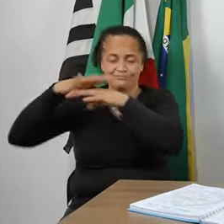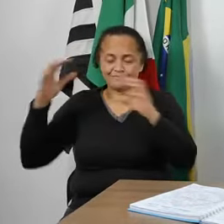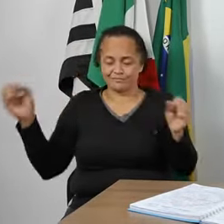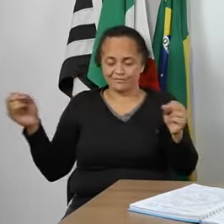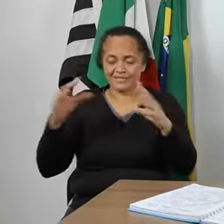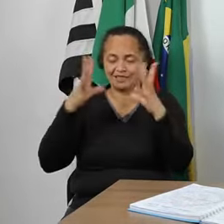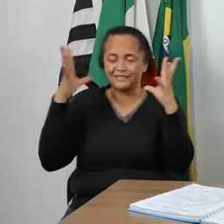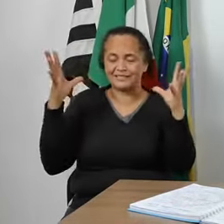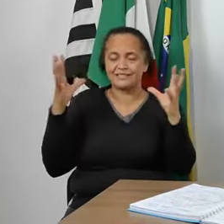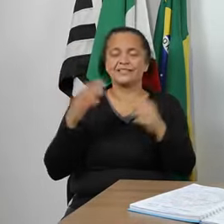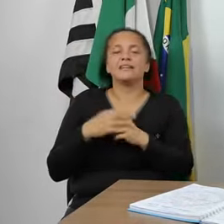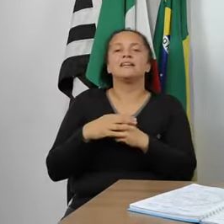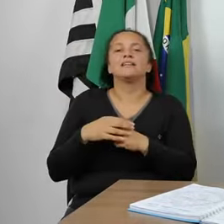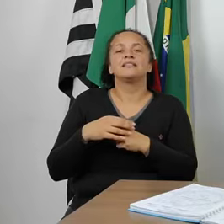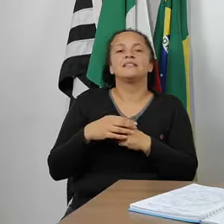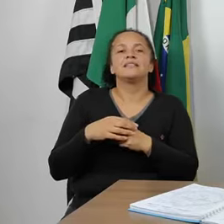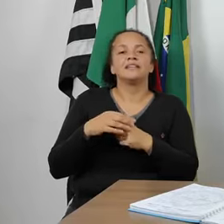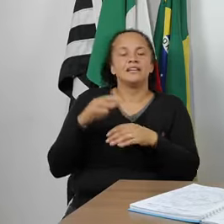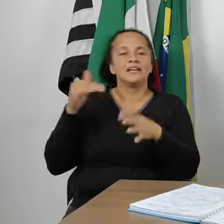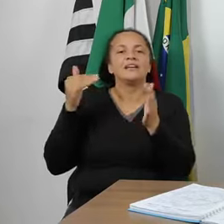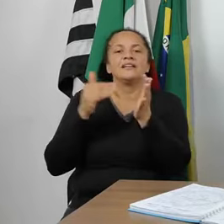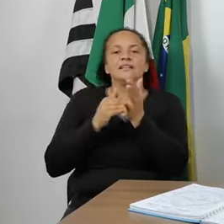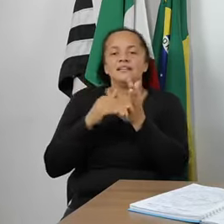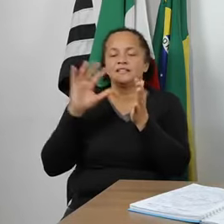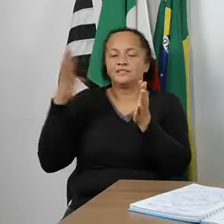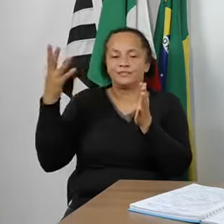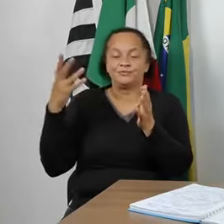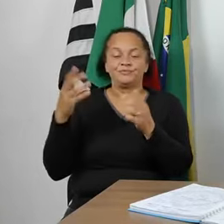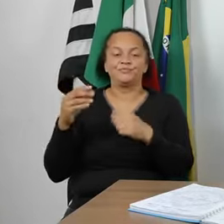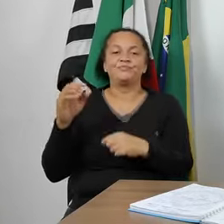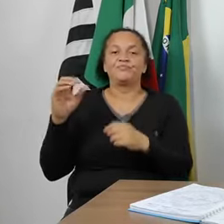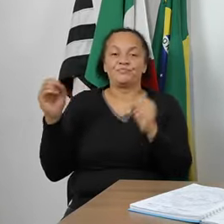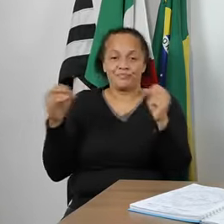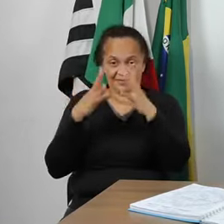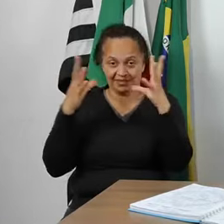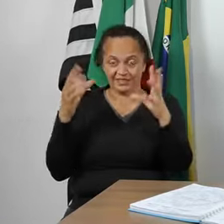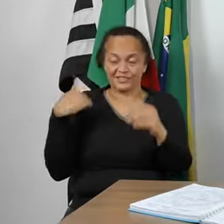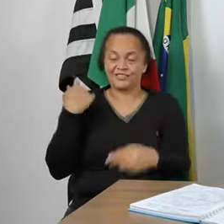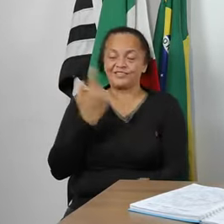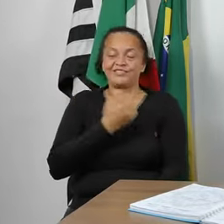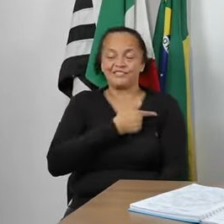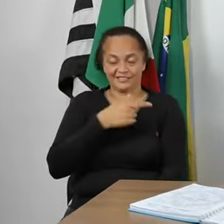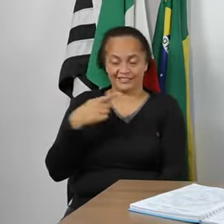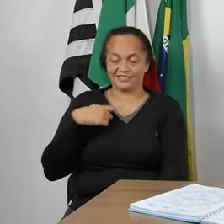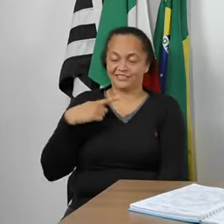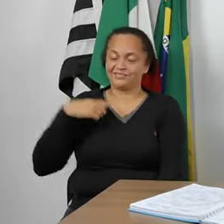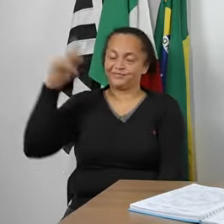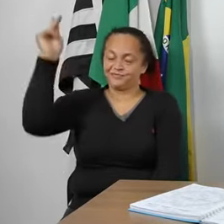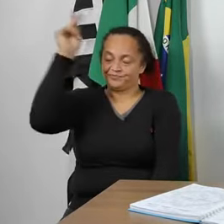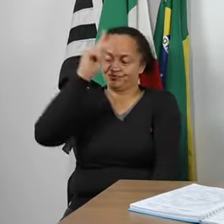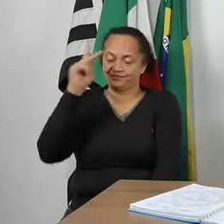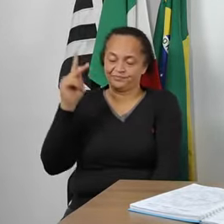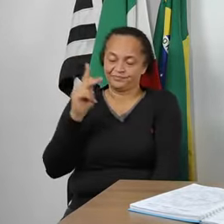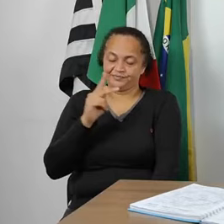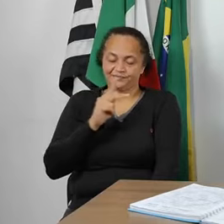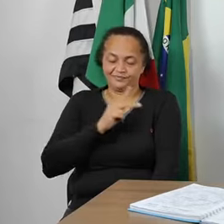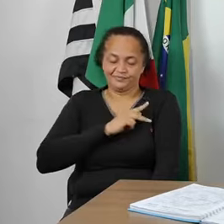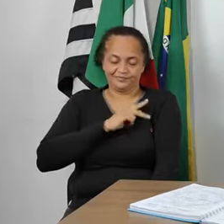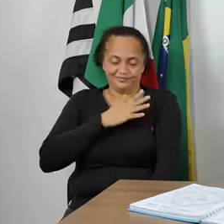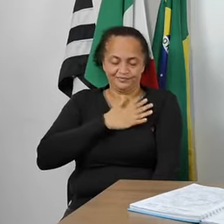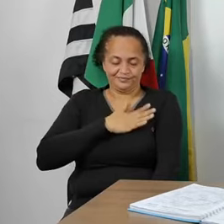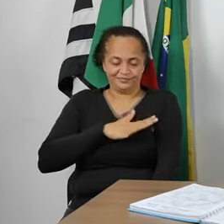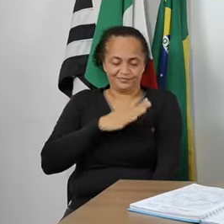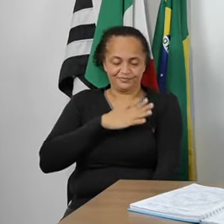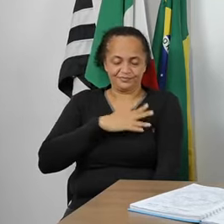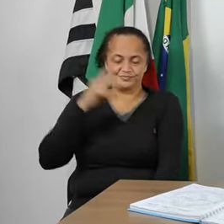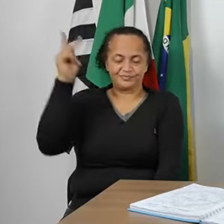esses milagres ocorram, nós vamos desfrutar da paz do Senhor, que excede todo entendimento e que tem guardado a nossa mente